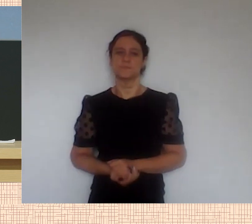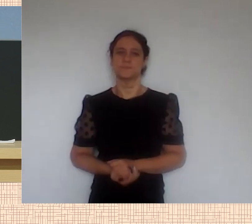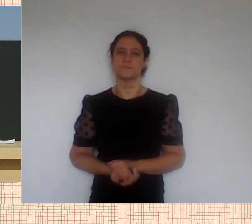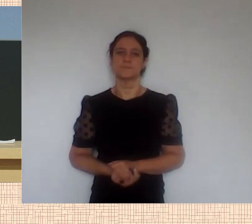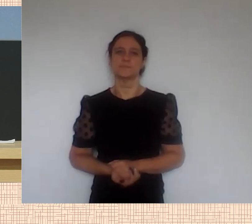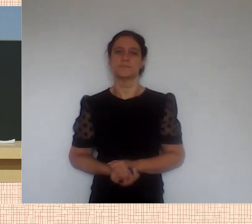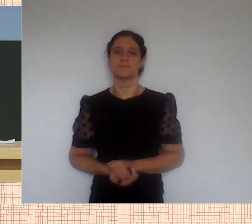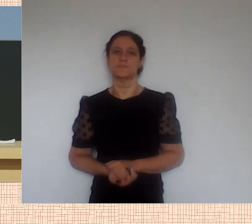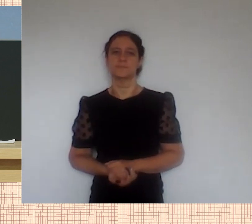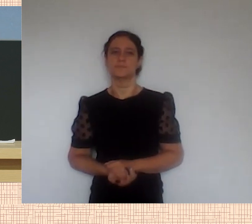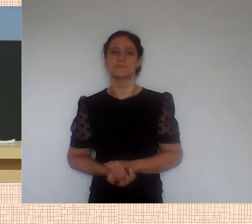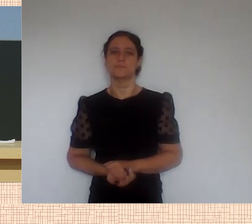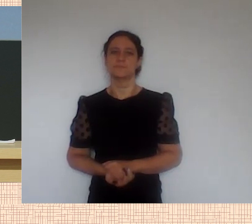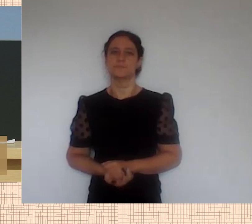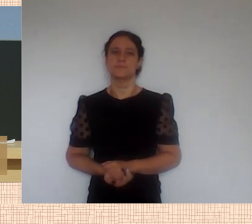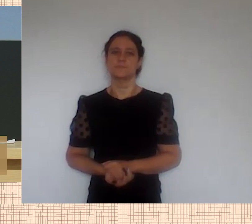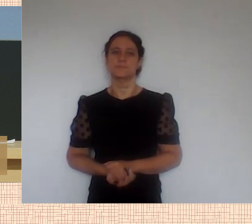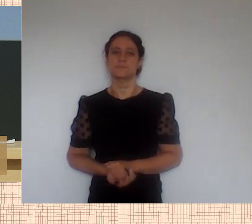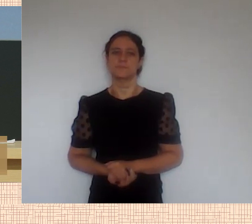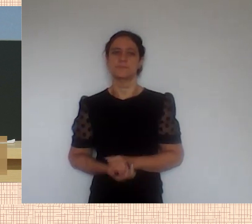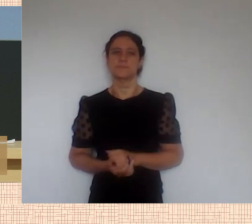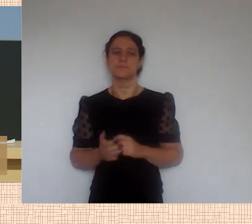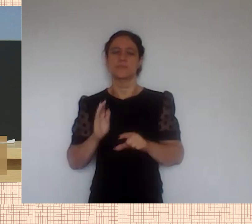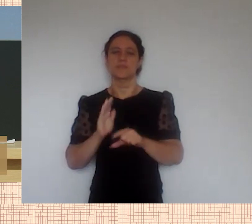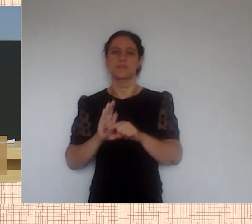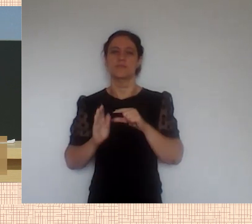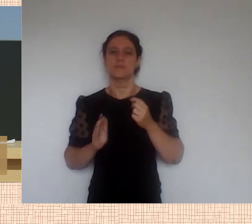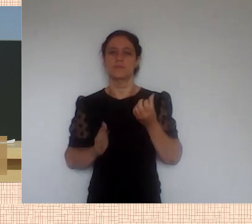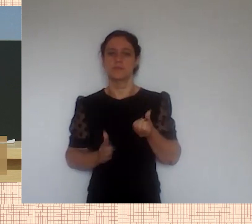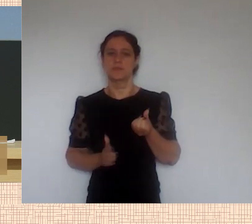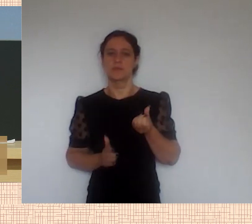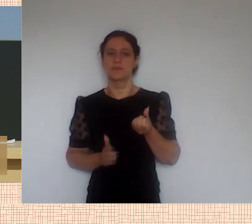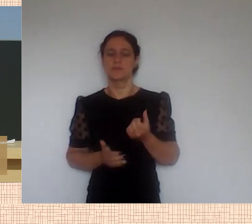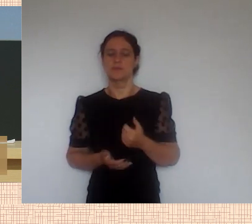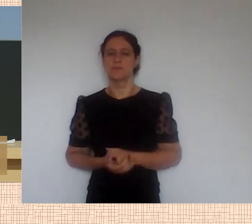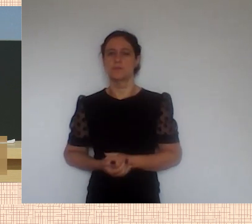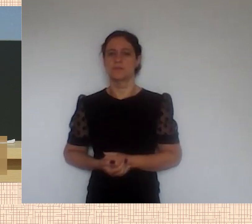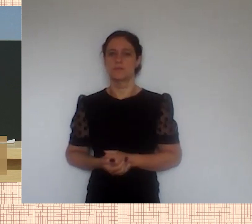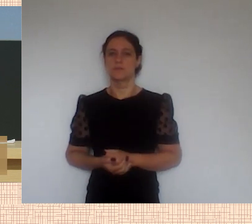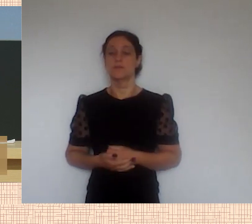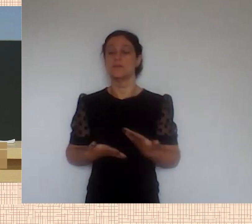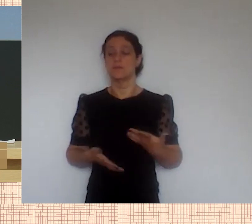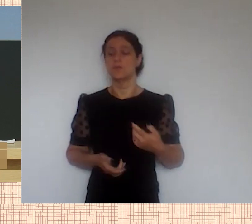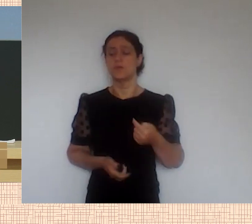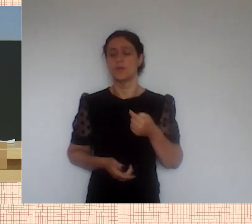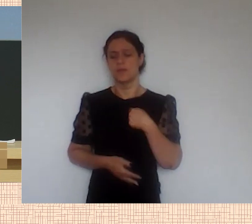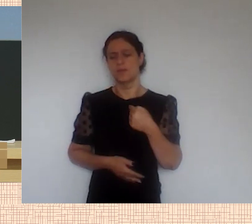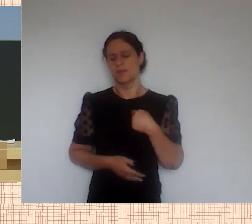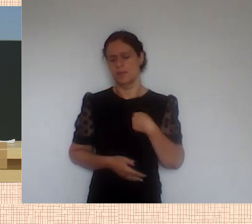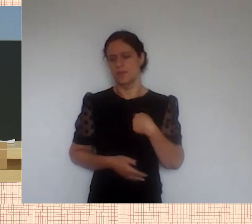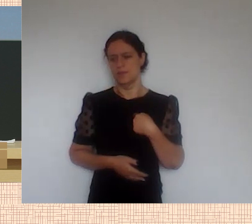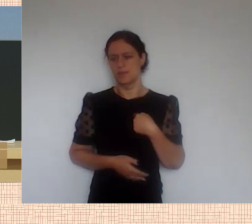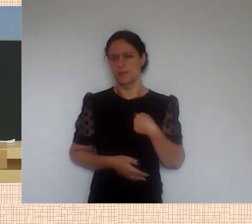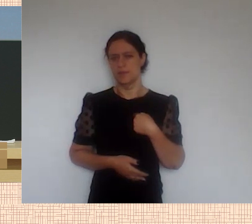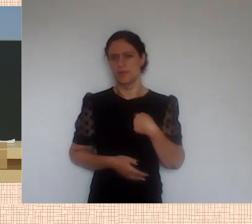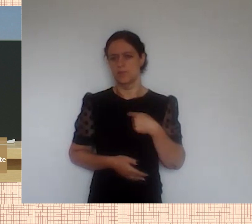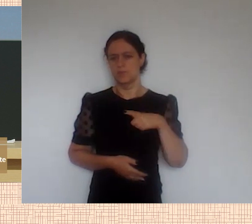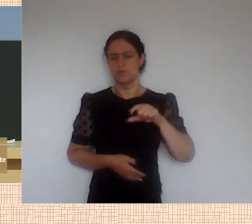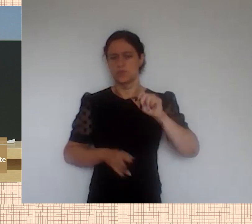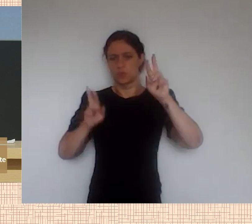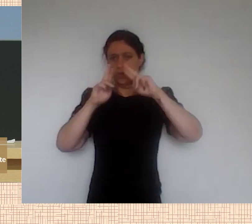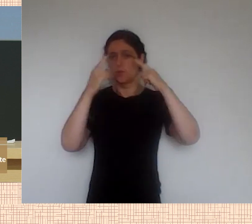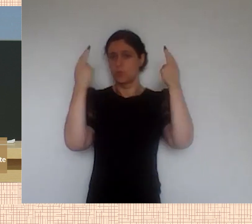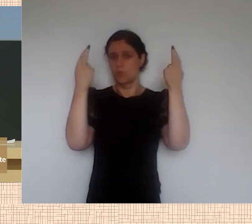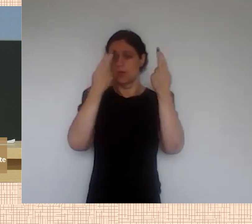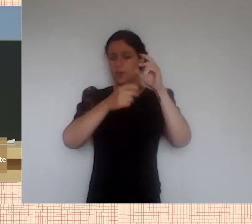Versículo 6. Eu, porém, constituí o meu rei sobre meus santos montes Sião, proclamarei o decreto do Senhor.